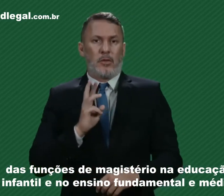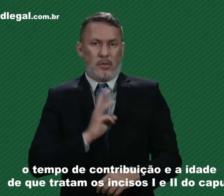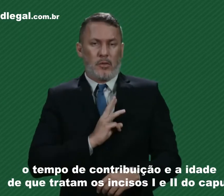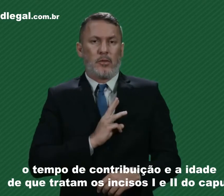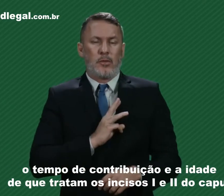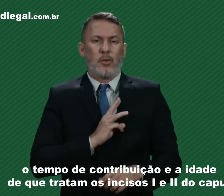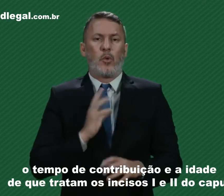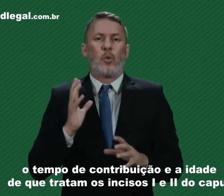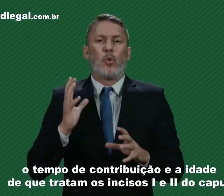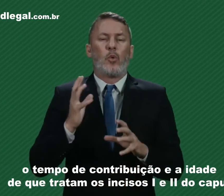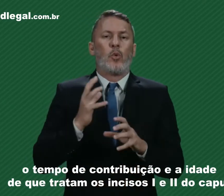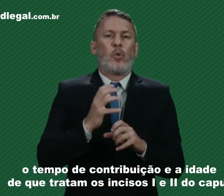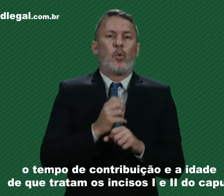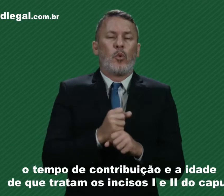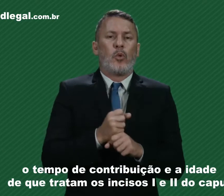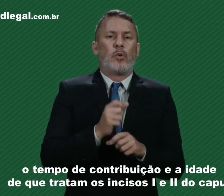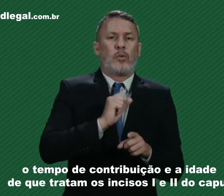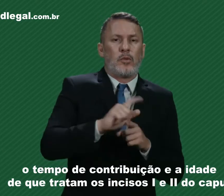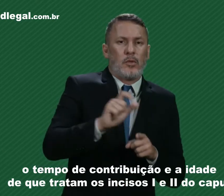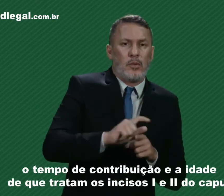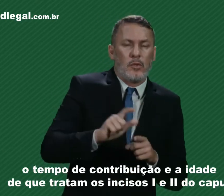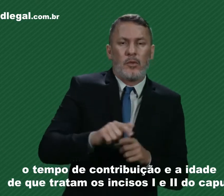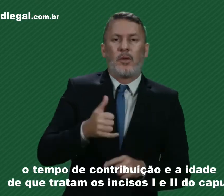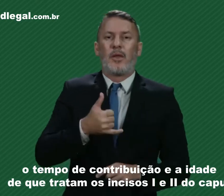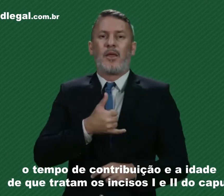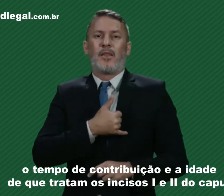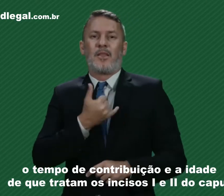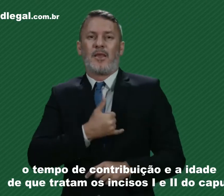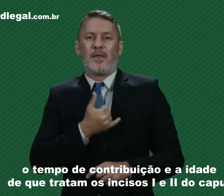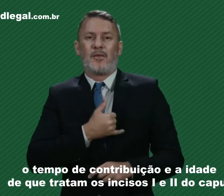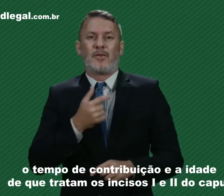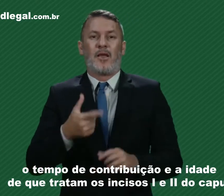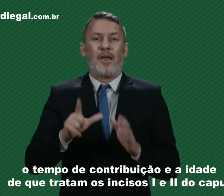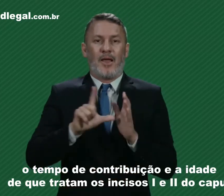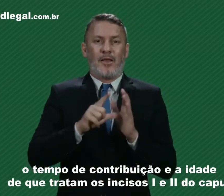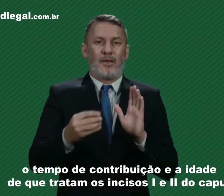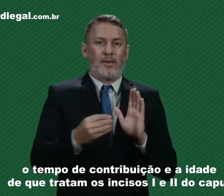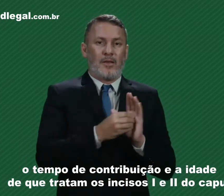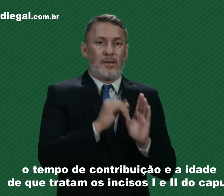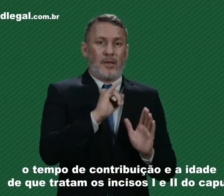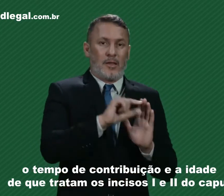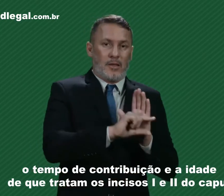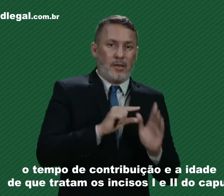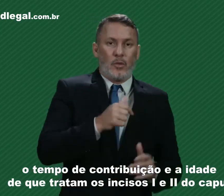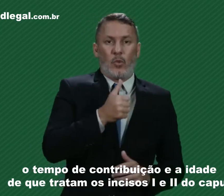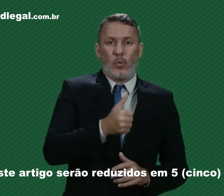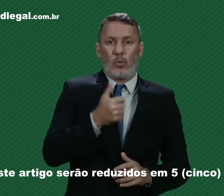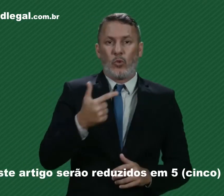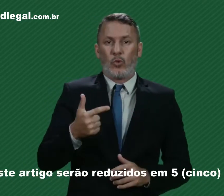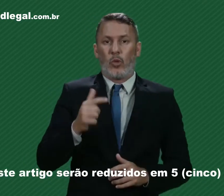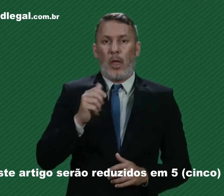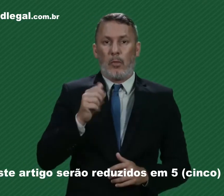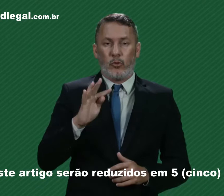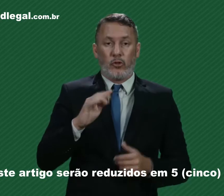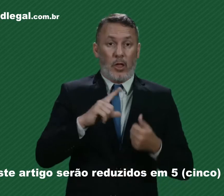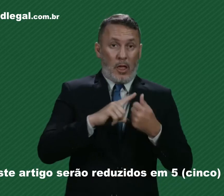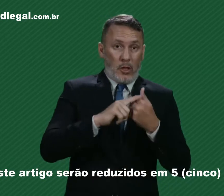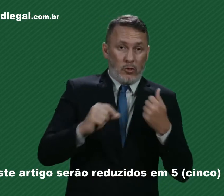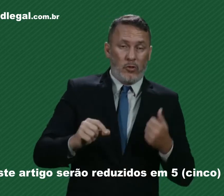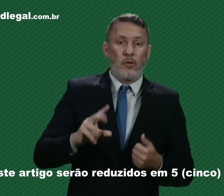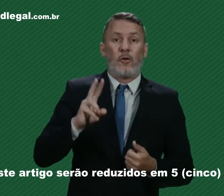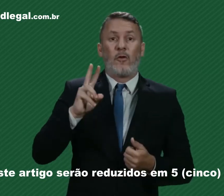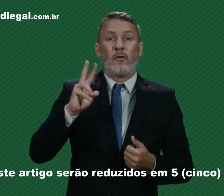médio, o tempo de contribuição e a idade de que tratam os incisos 1 e 2 do caput deste artigo